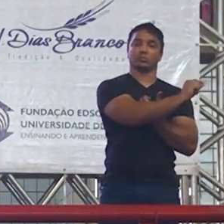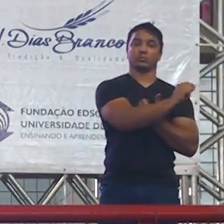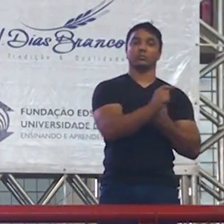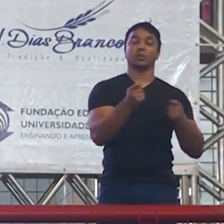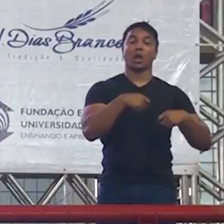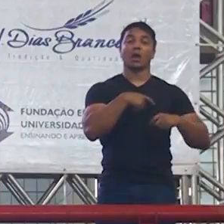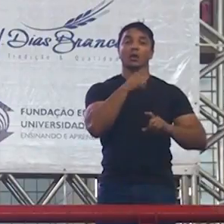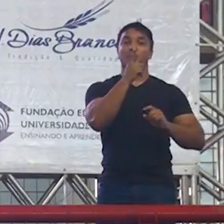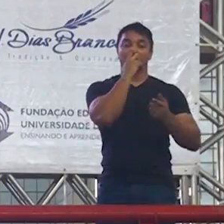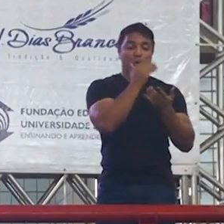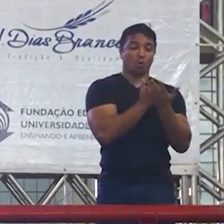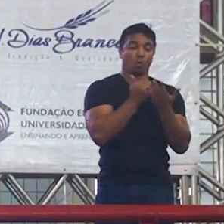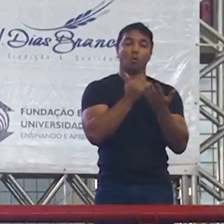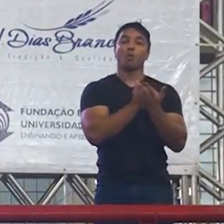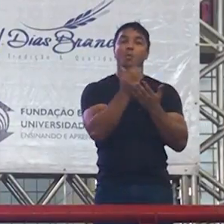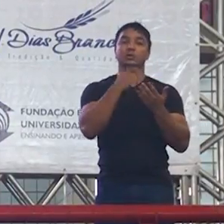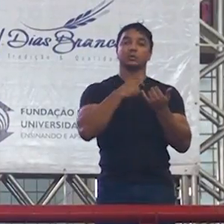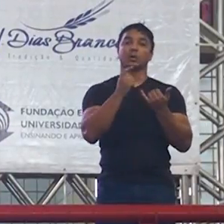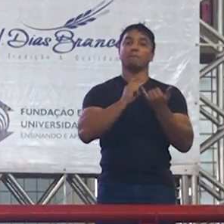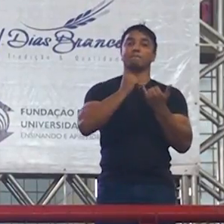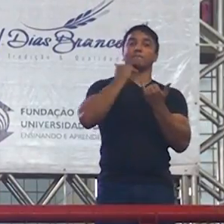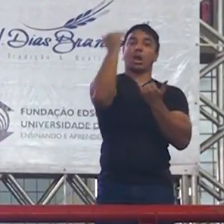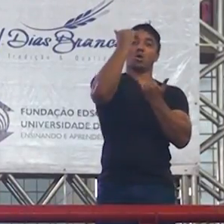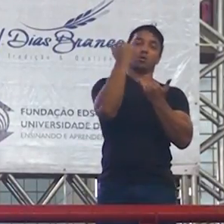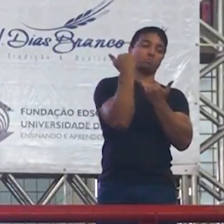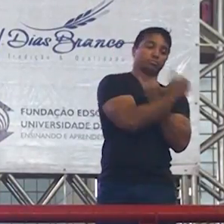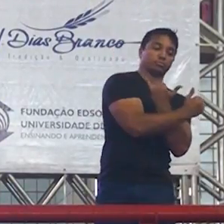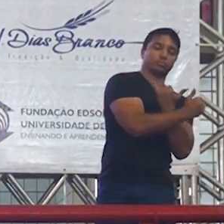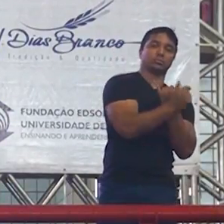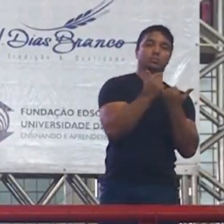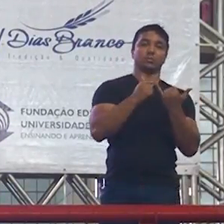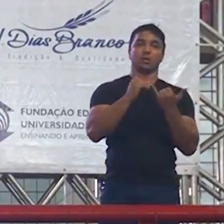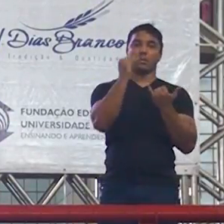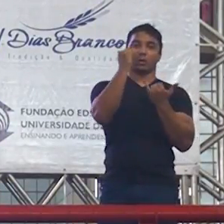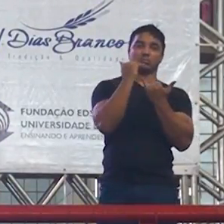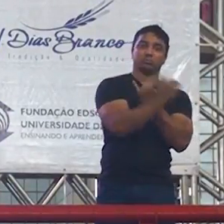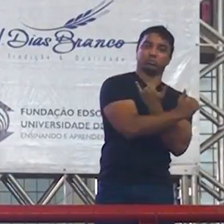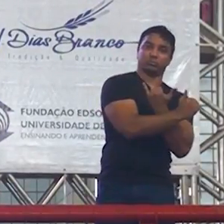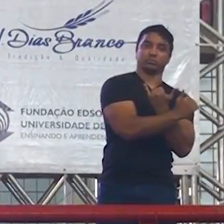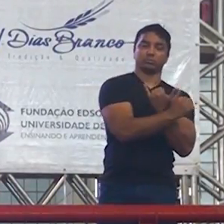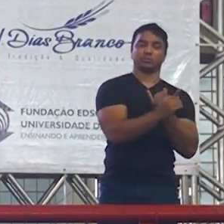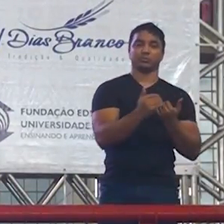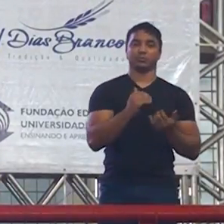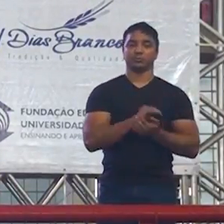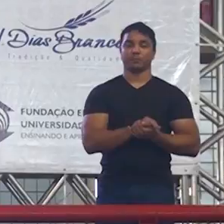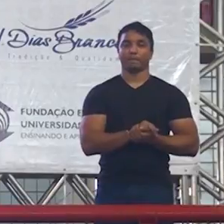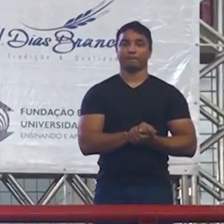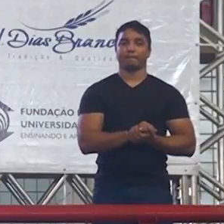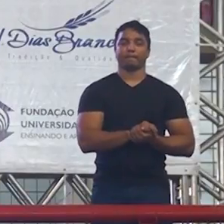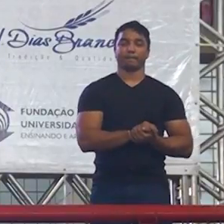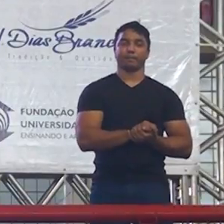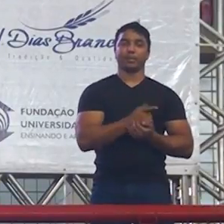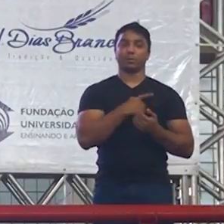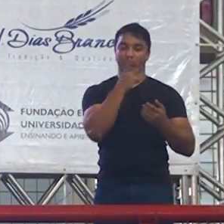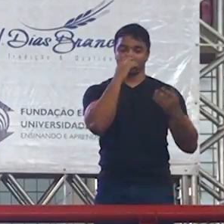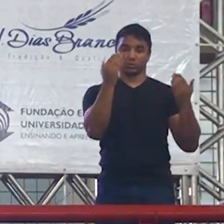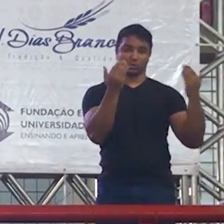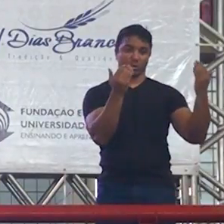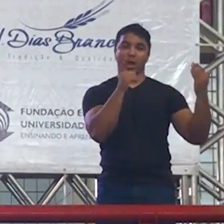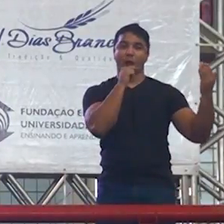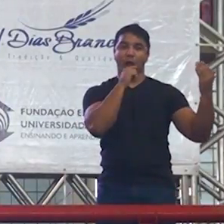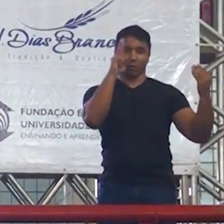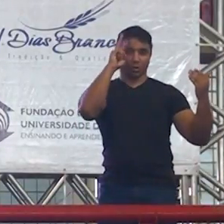E eles vão de um potencial maior para um potencial menor. Vão de uma altura maior para uma altura menor. Analogia com a